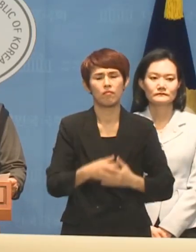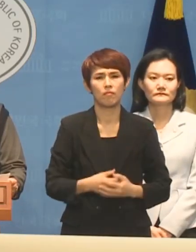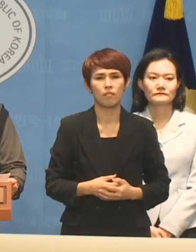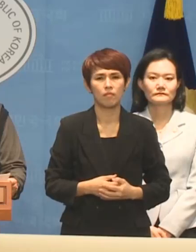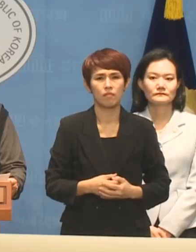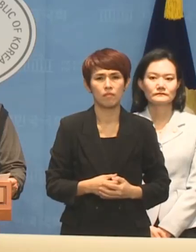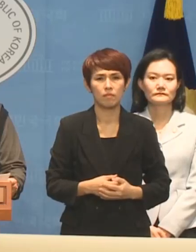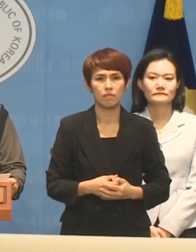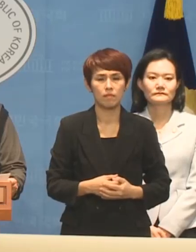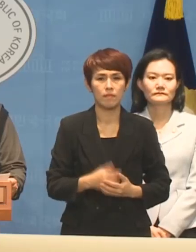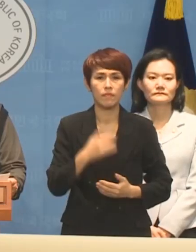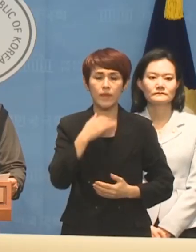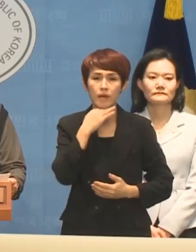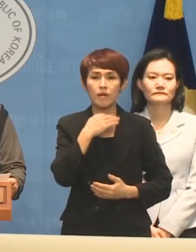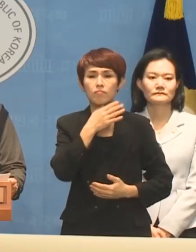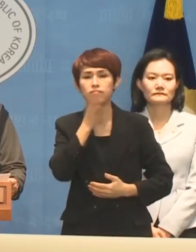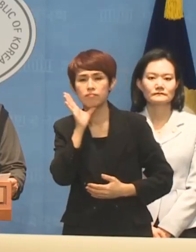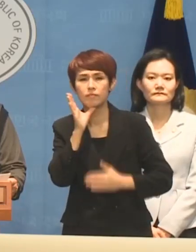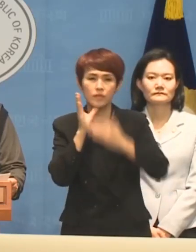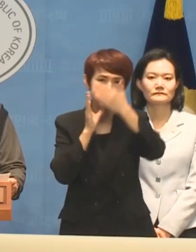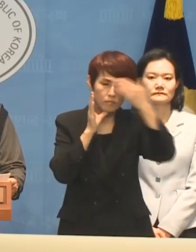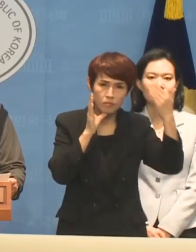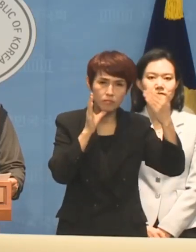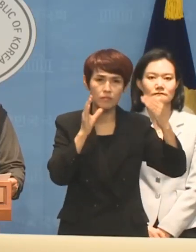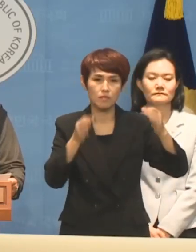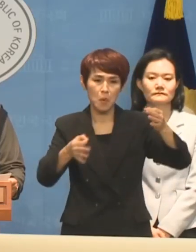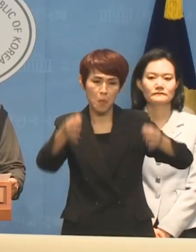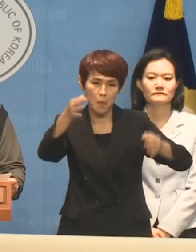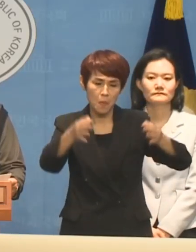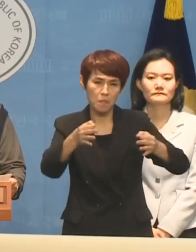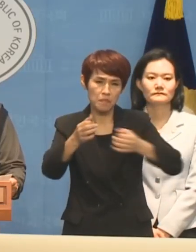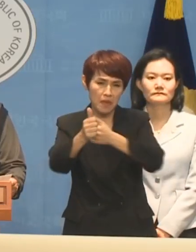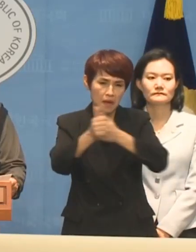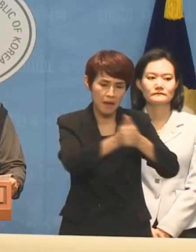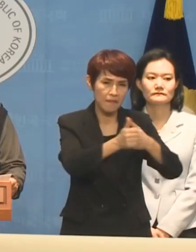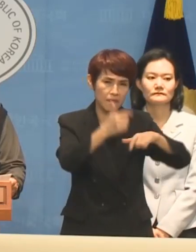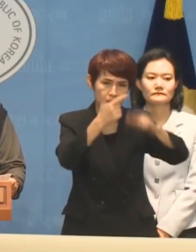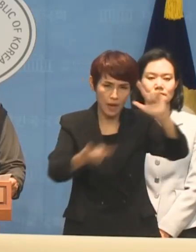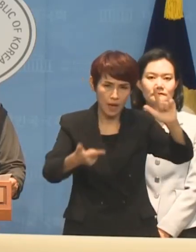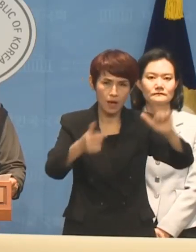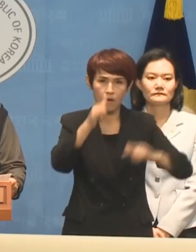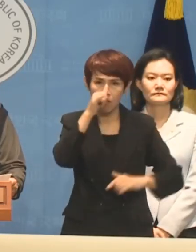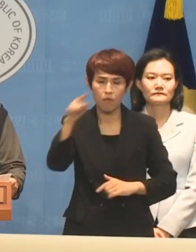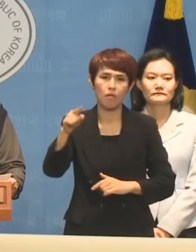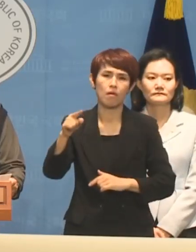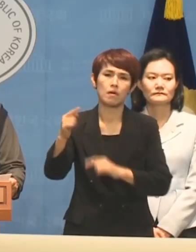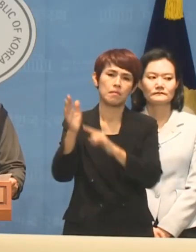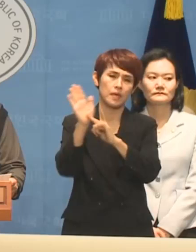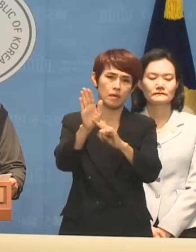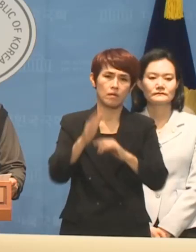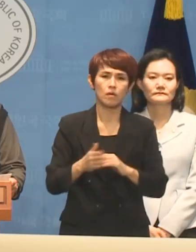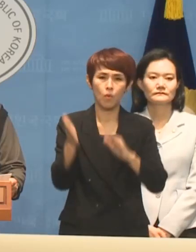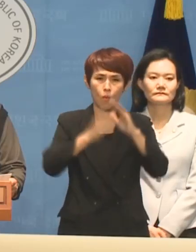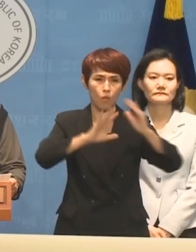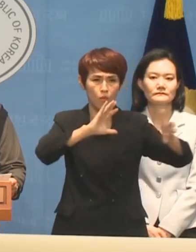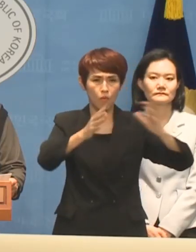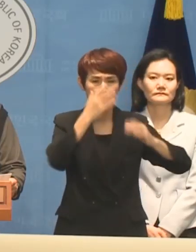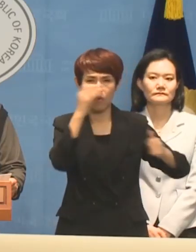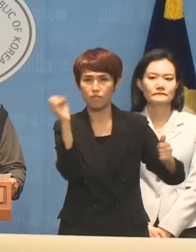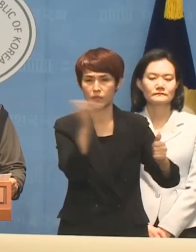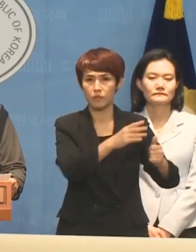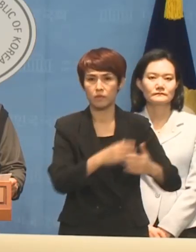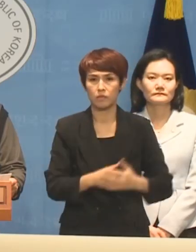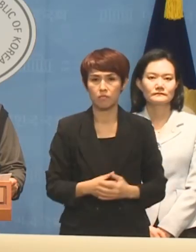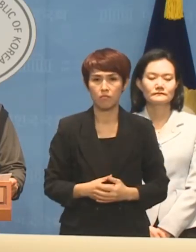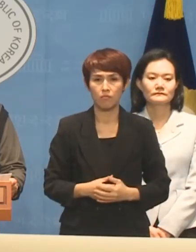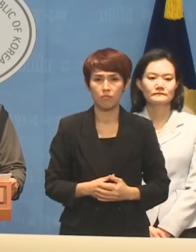세대별 보험료율 차등 인상 카드를 꺼내들었습니다. 윤석열 정부가 공론화를 무시하고